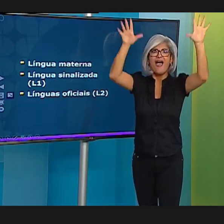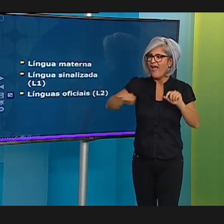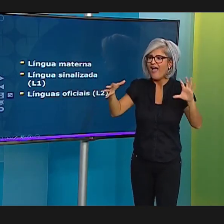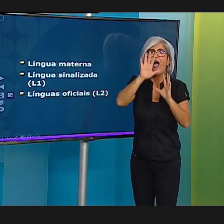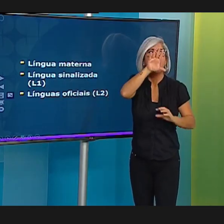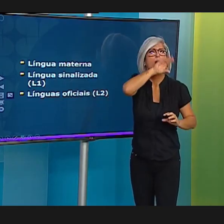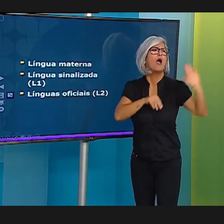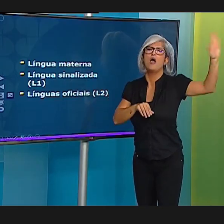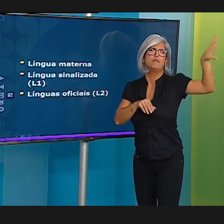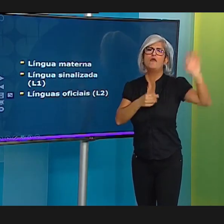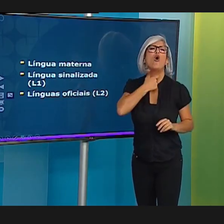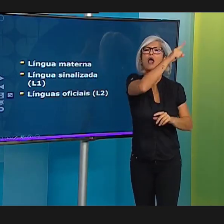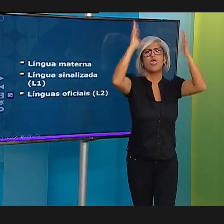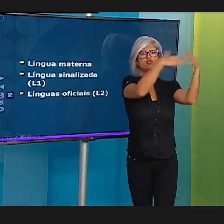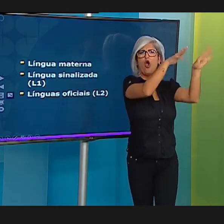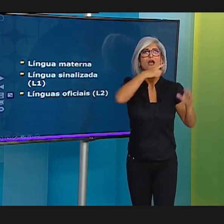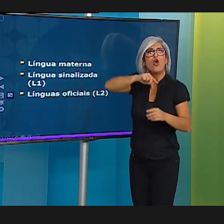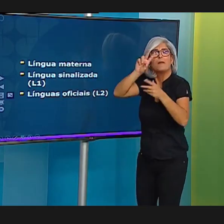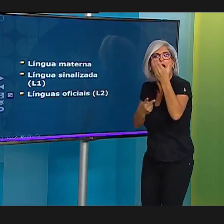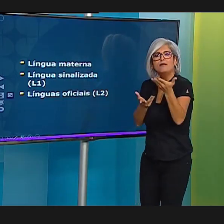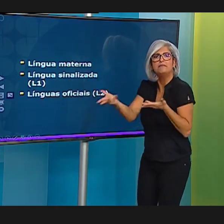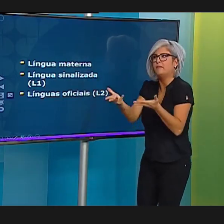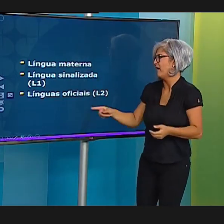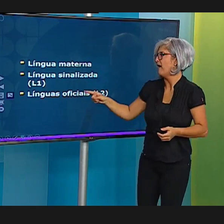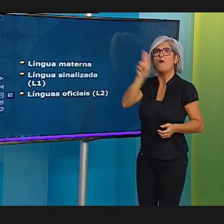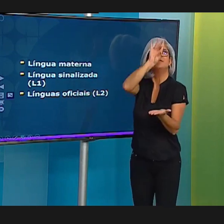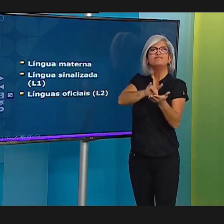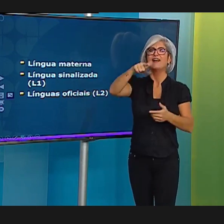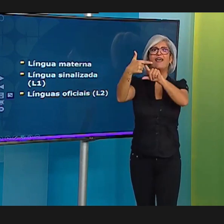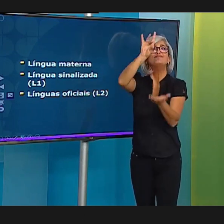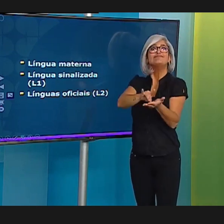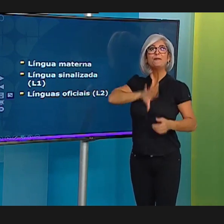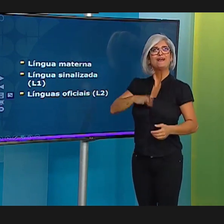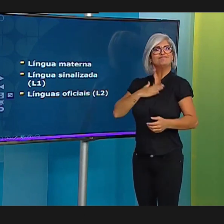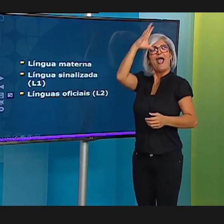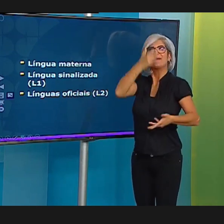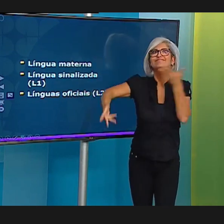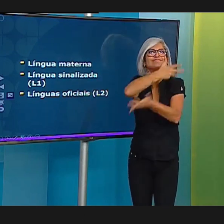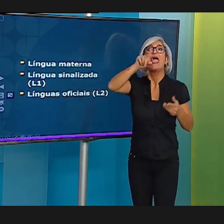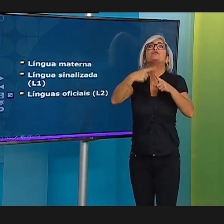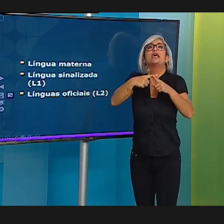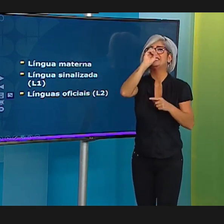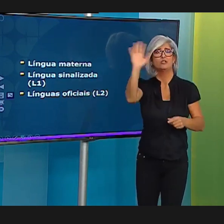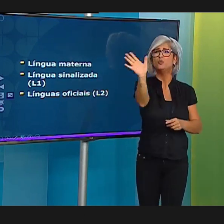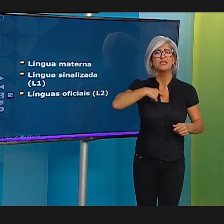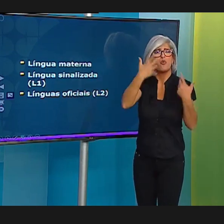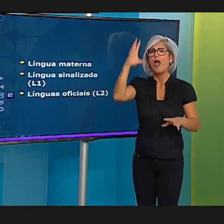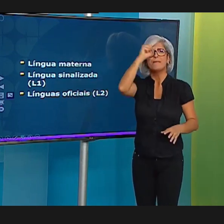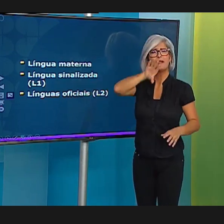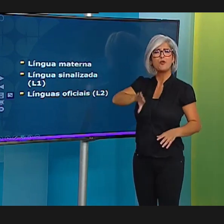sinaliza e pode se apropriar também daquele texto escrito, que vai trazer para eles informações e uma compreensão maior sobre aquele conhecimento. As línguas oficiais, a minha língua oficial, no caso, a minha